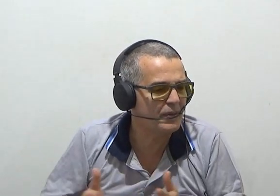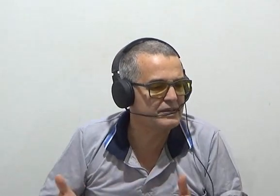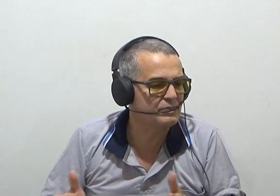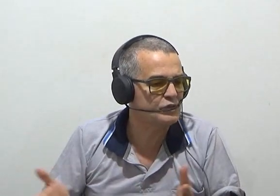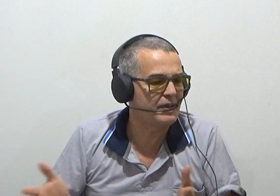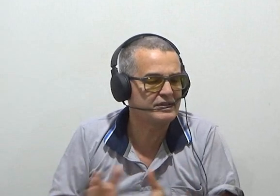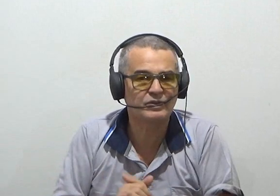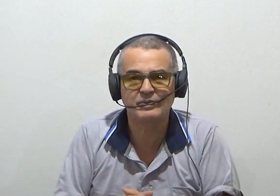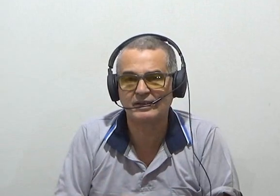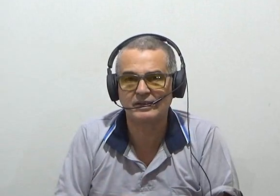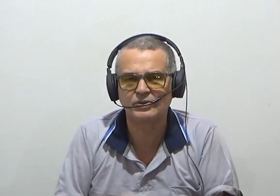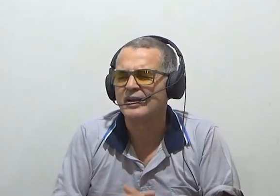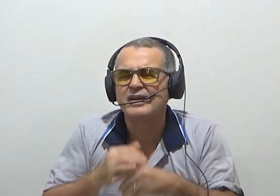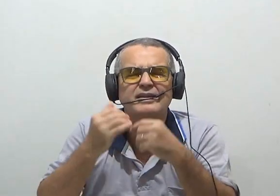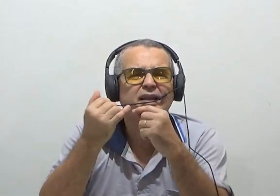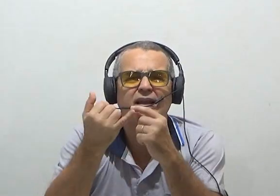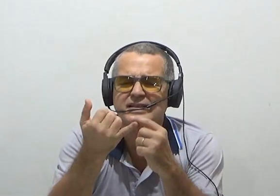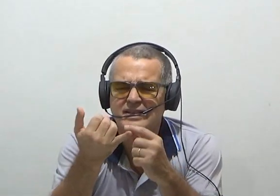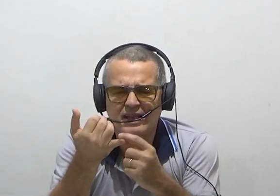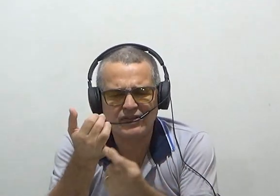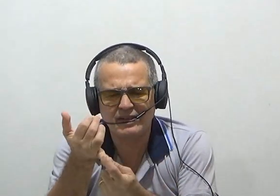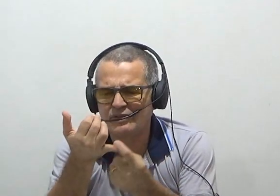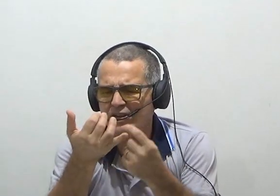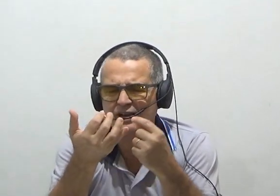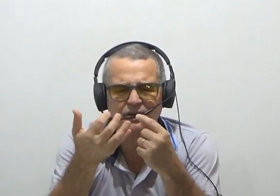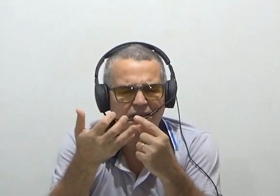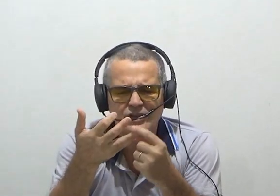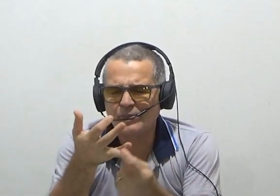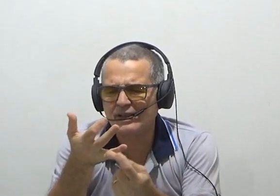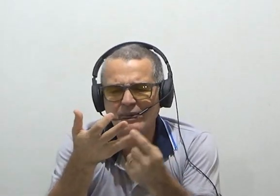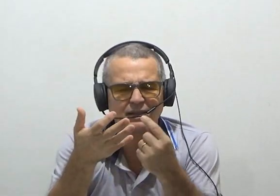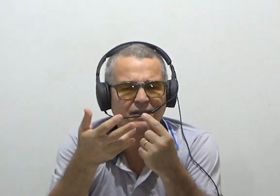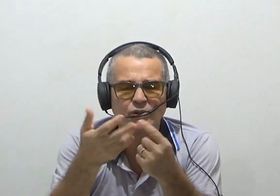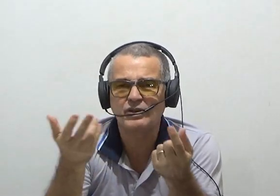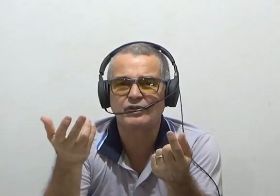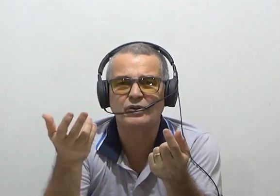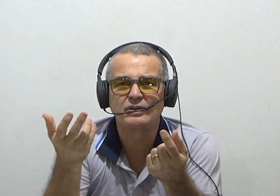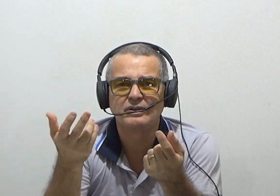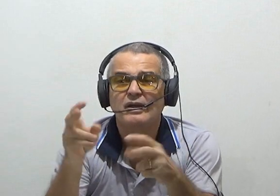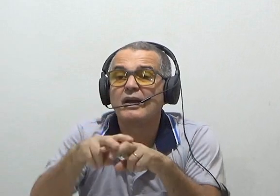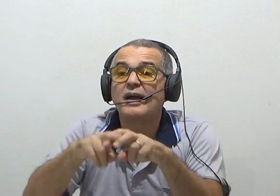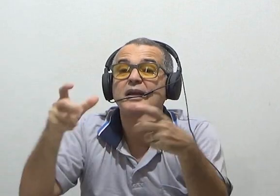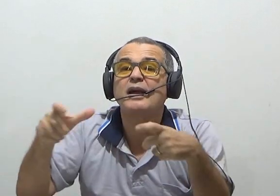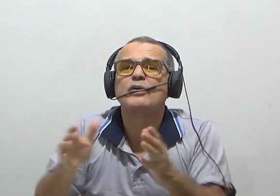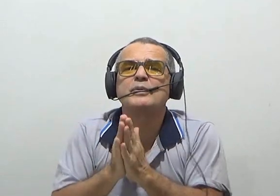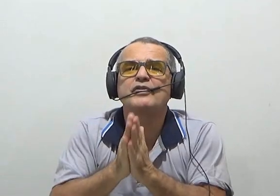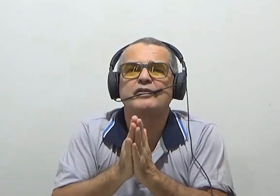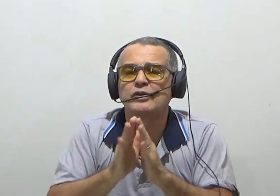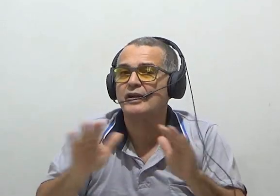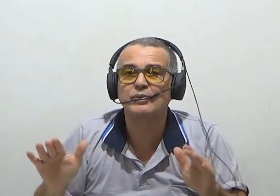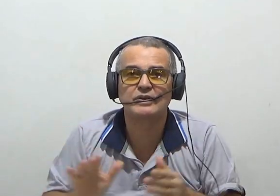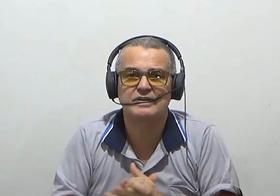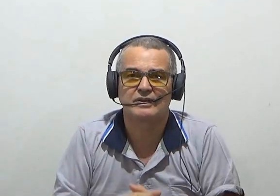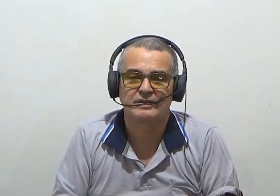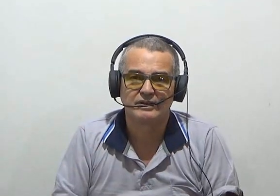velho, meus pés estão me matando. Interessa se está ficando velho, se o pé está matando ou o que for? Cadeira onde, por